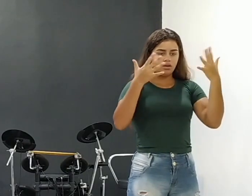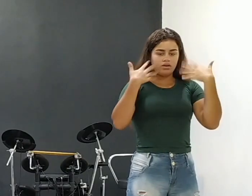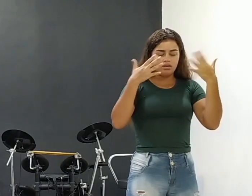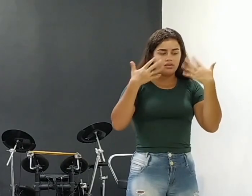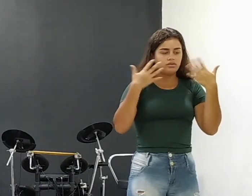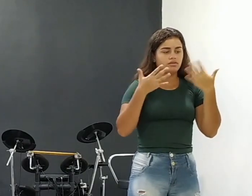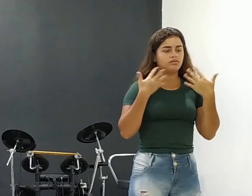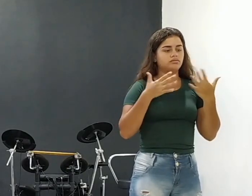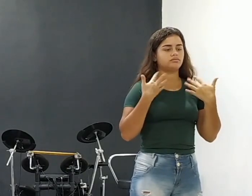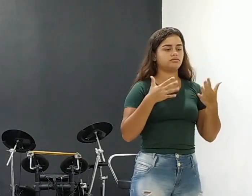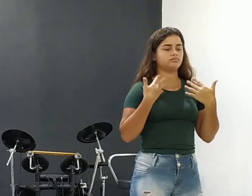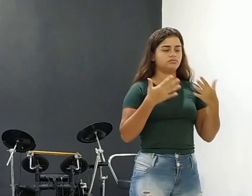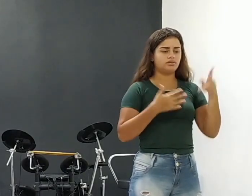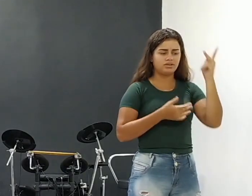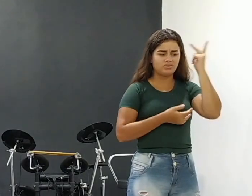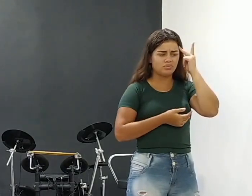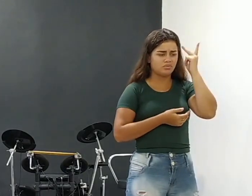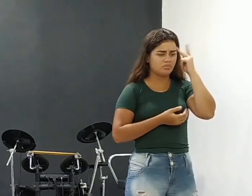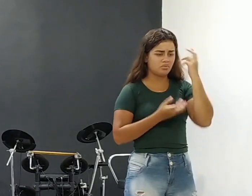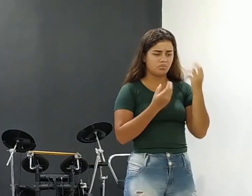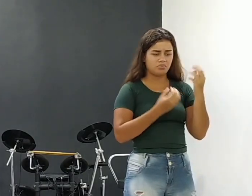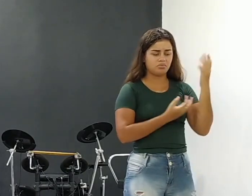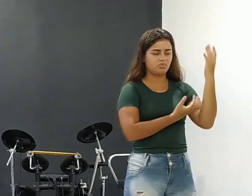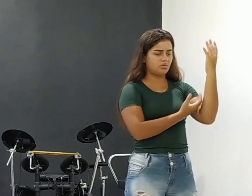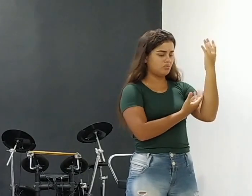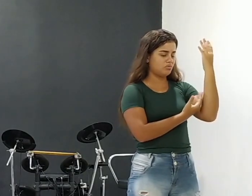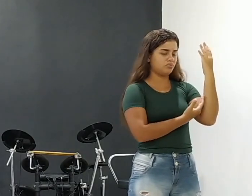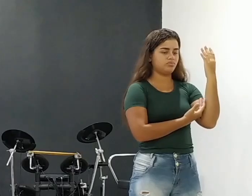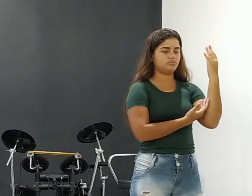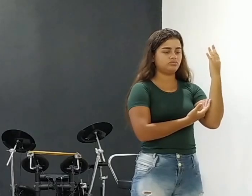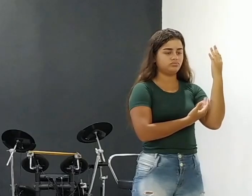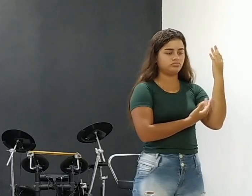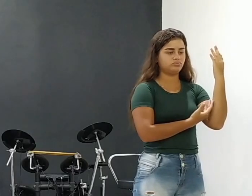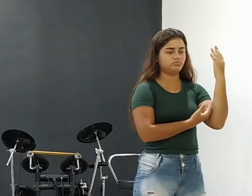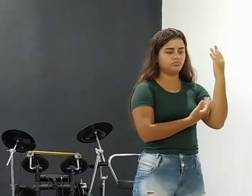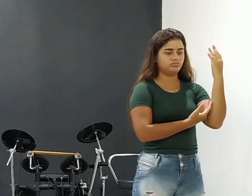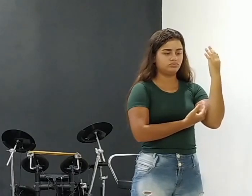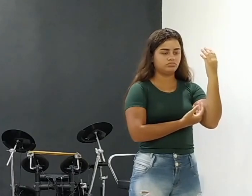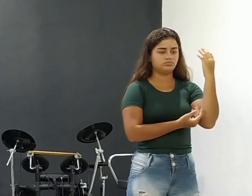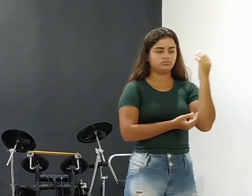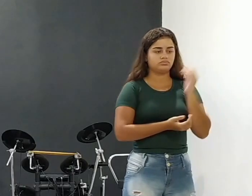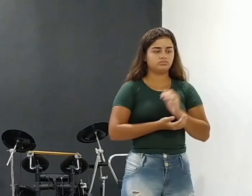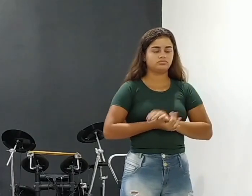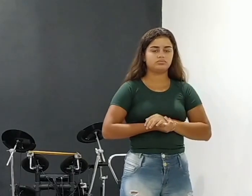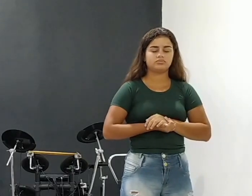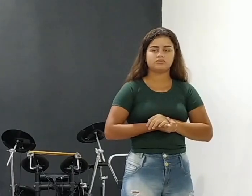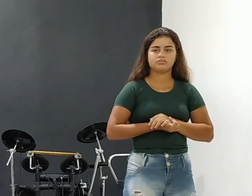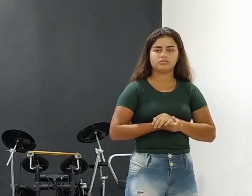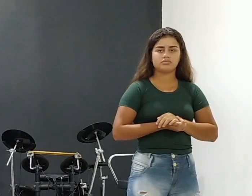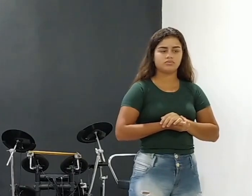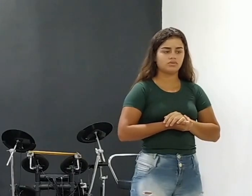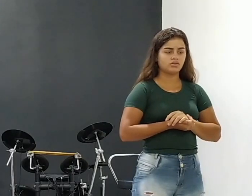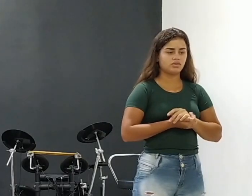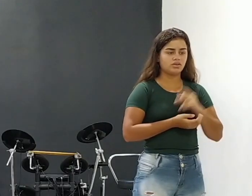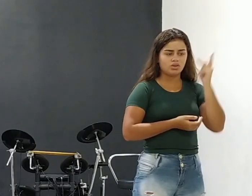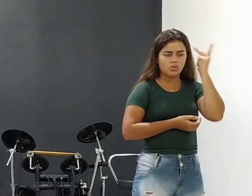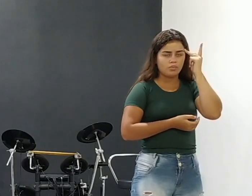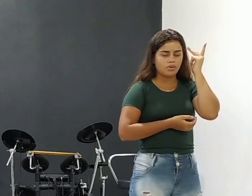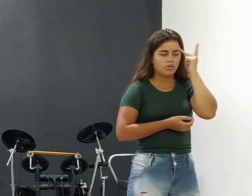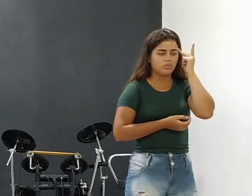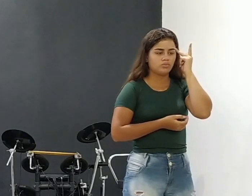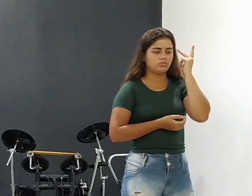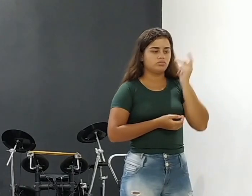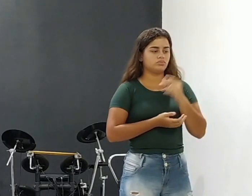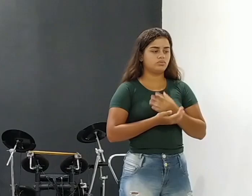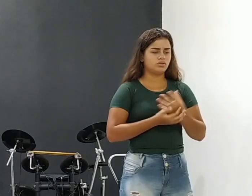Era comum pegar fogo. A Amazônia acontece isso. Acontece isso, do nada pega fogo, porque a temperatura é muito